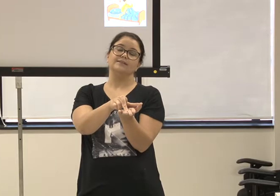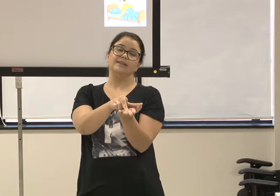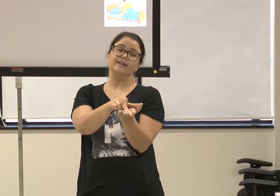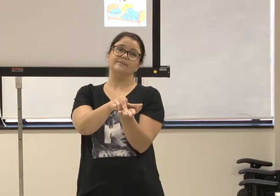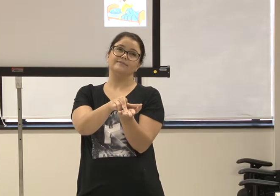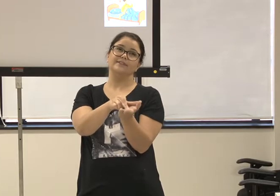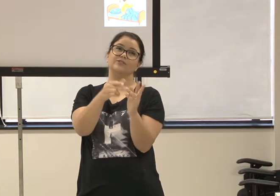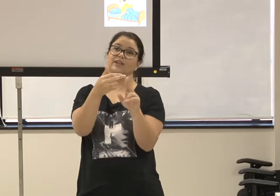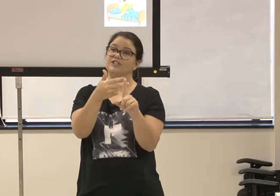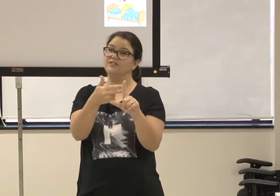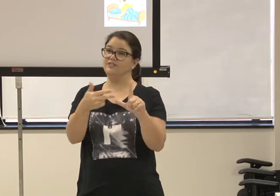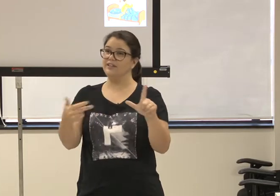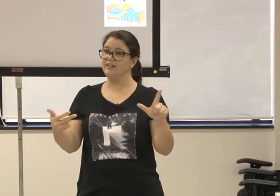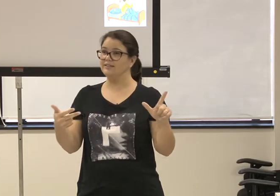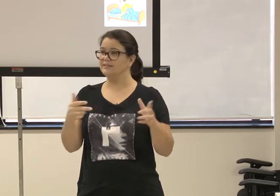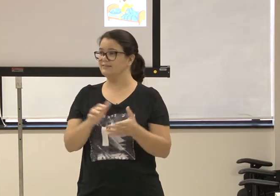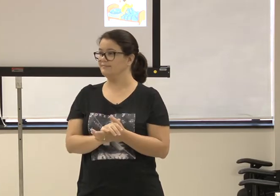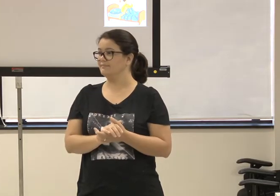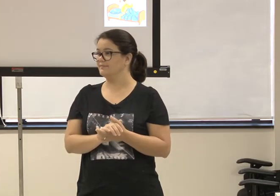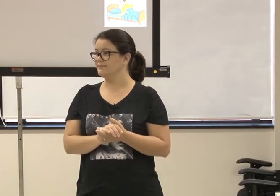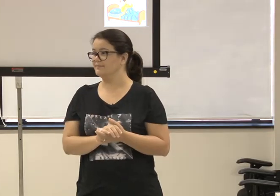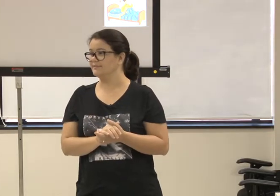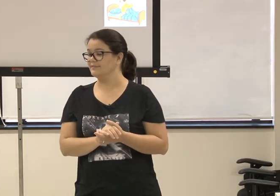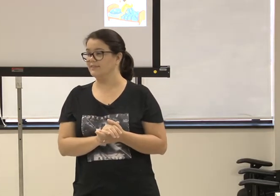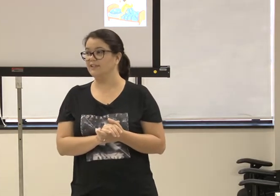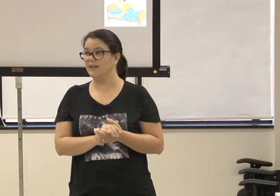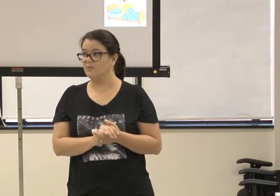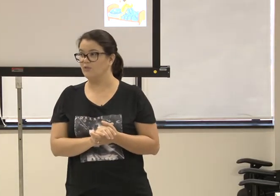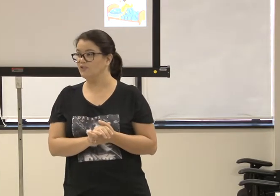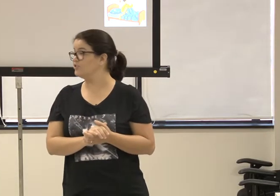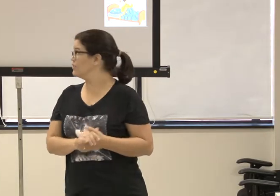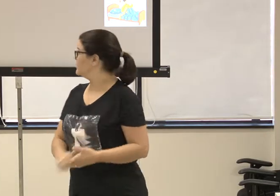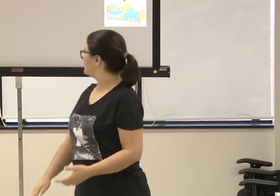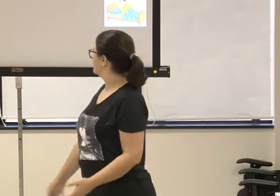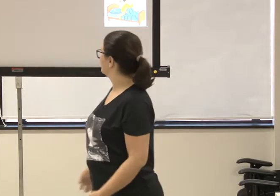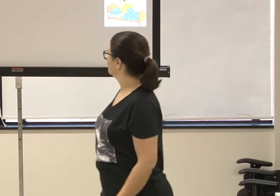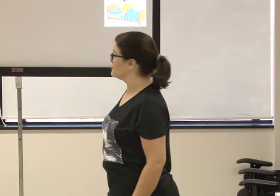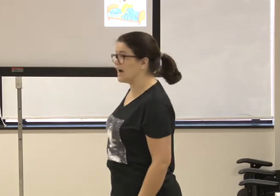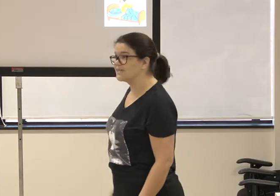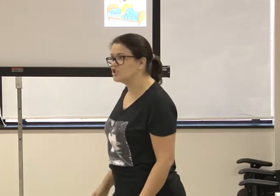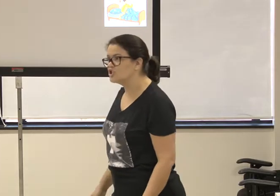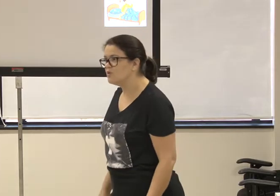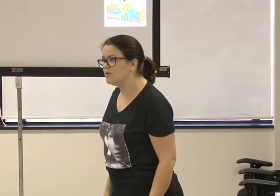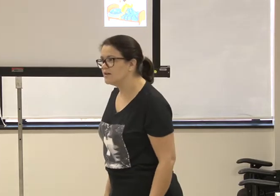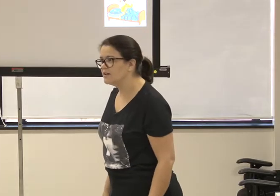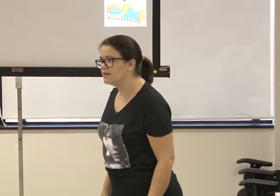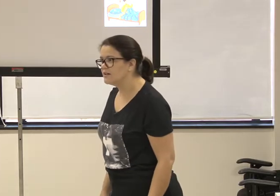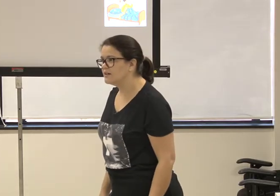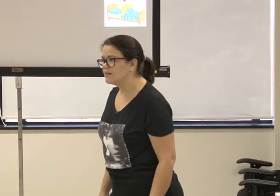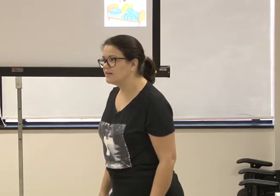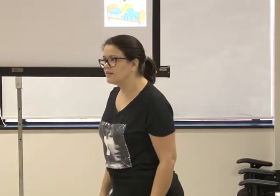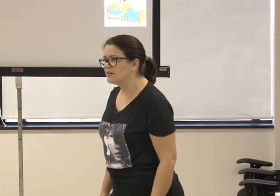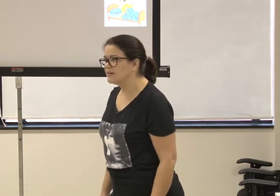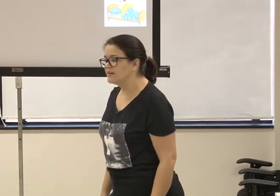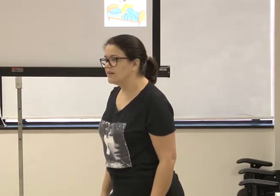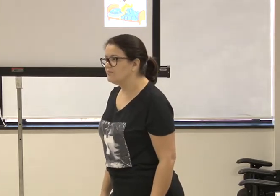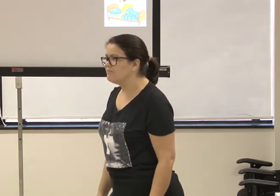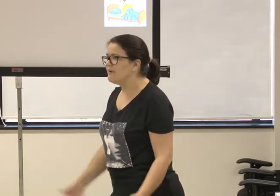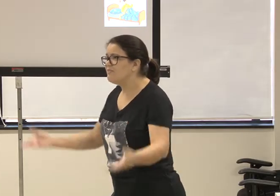Né? Vendo Netflix, Game of Thrones. Assistiu? O último não fala. Mas você